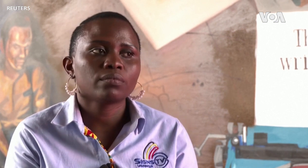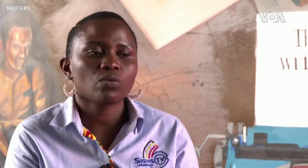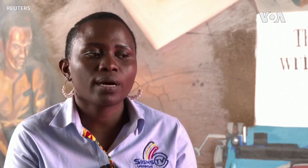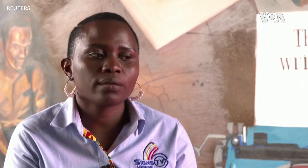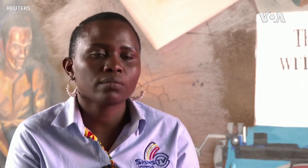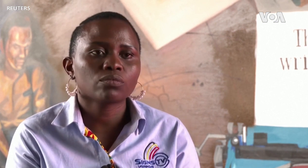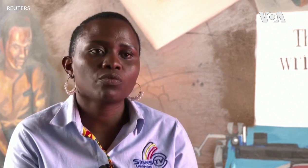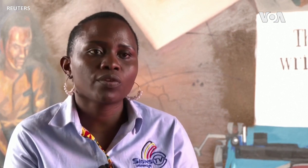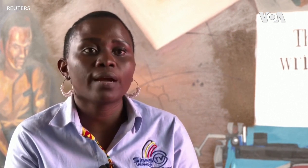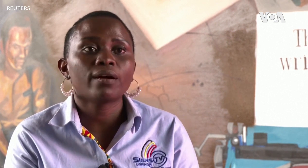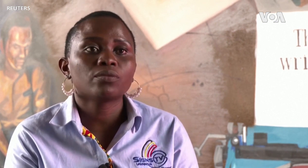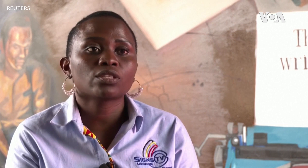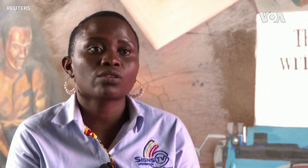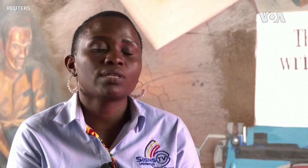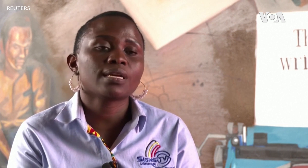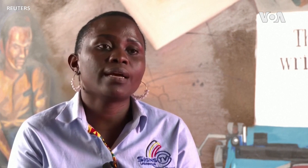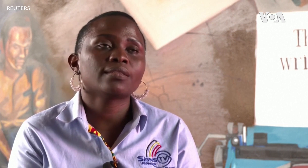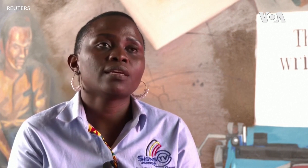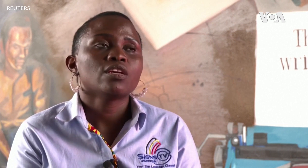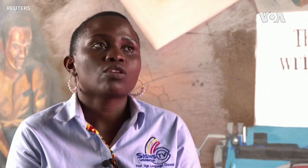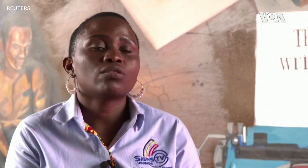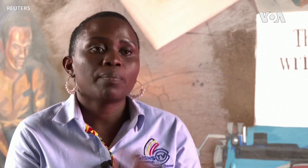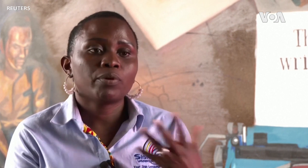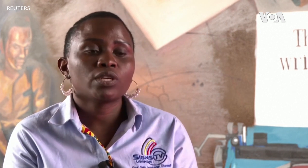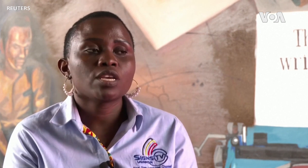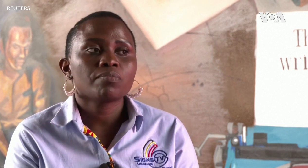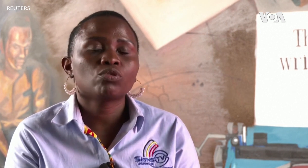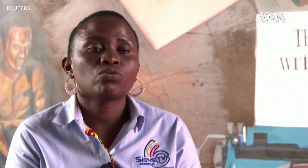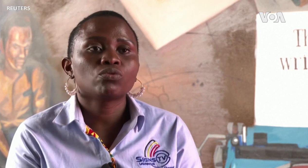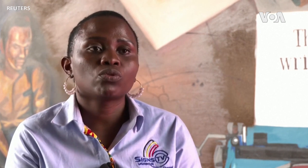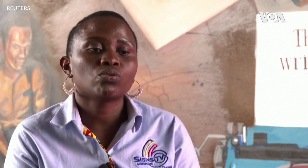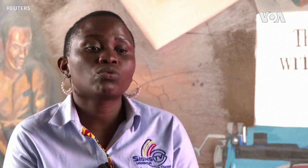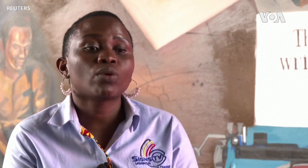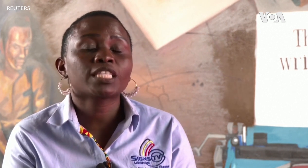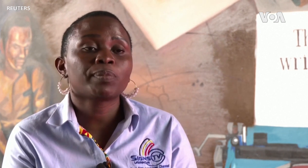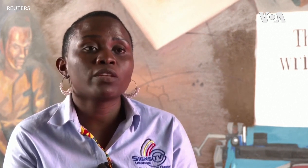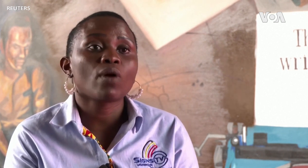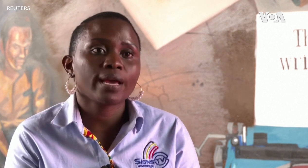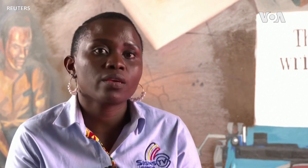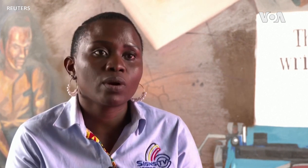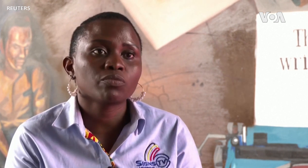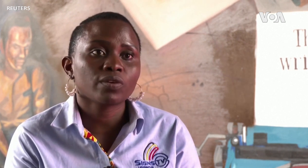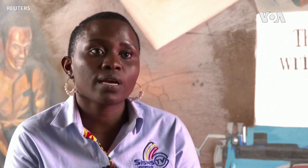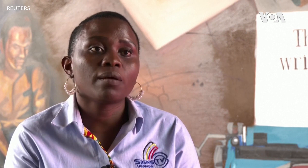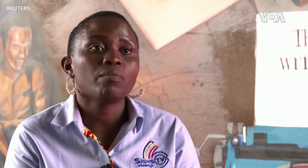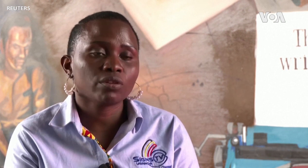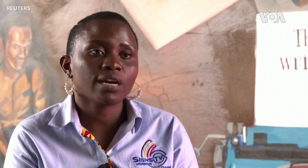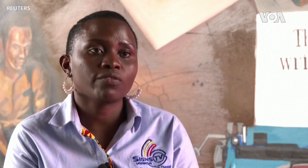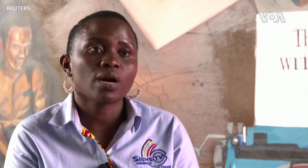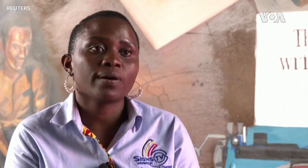demandé au sourd d'expliquer pourquoi il se trouvait dehors durant les heures de couvre-feu. Malheureusement, le sourd ne l'a pas entendu, il a continué à se déplacer, l